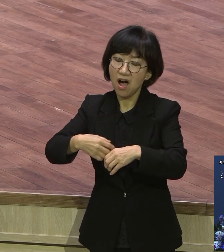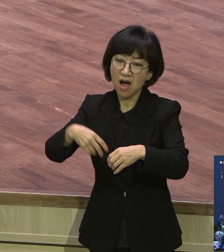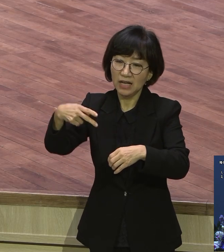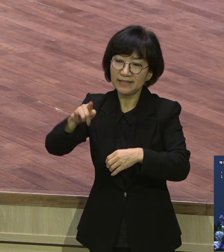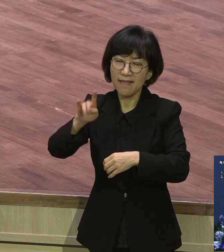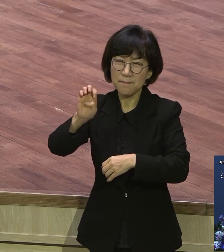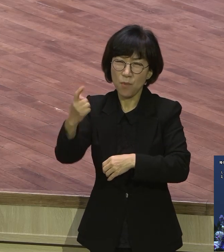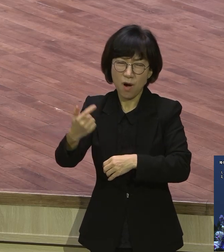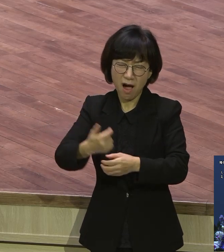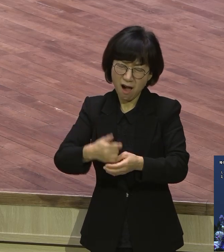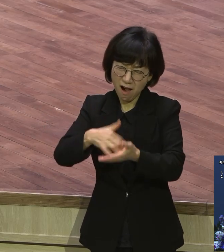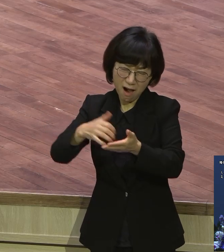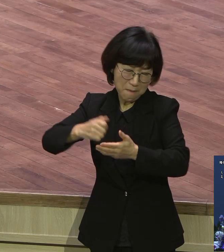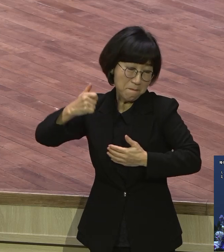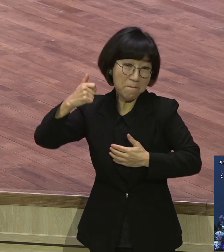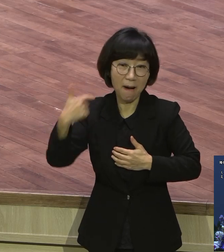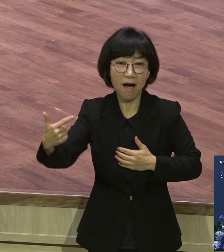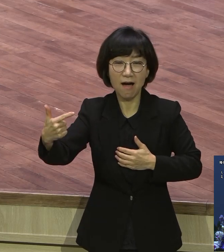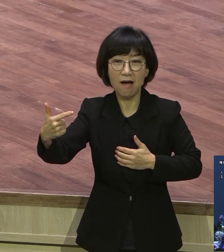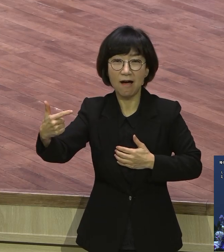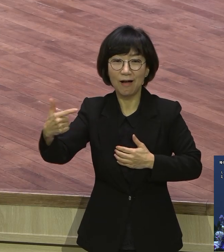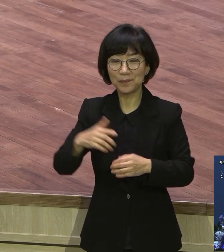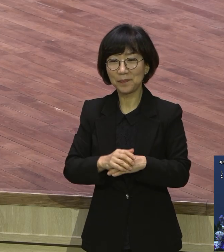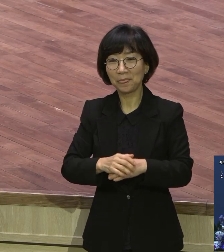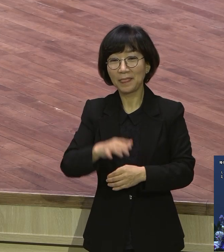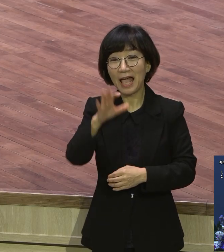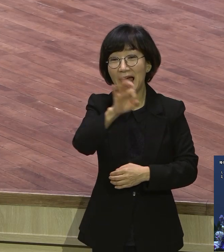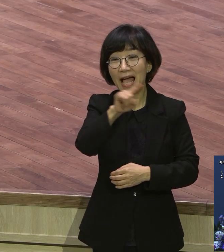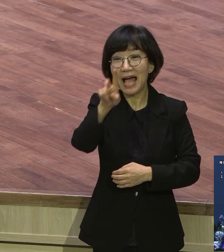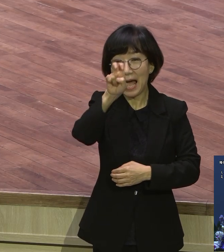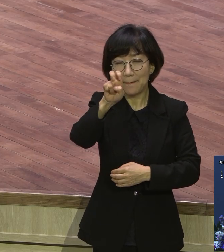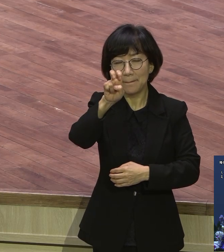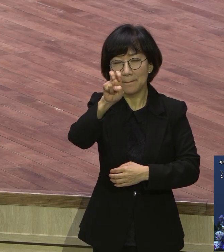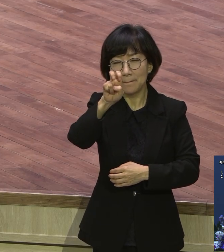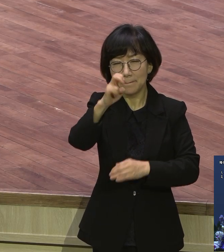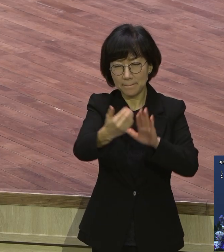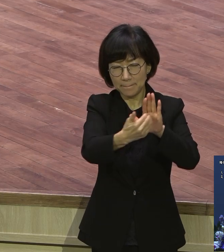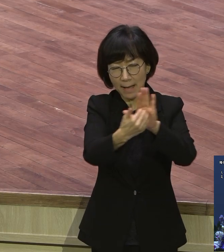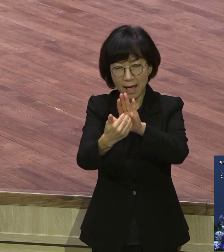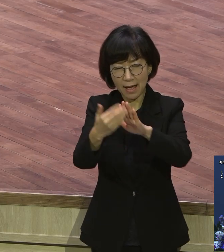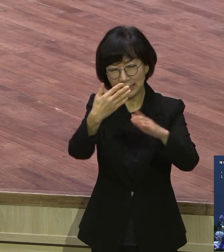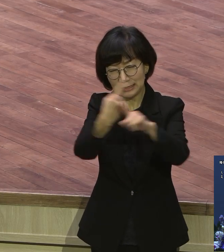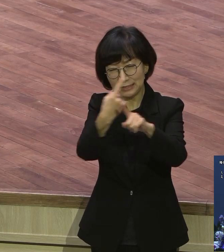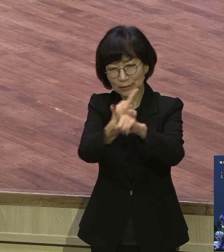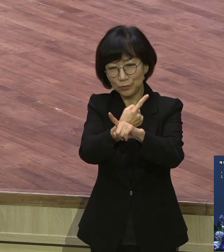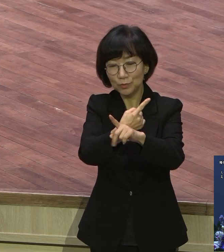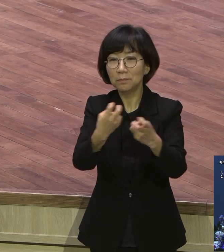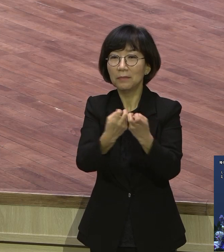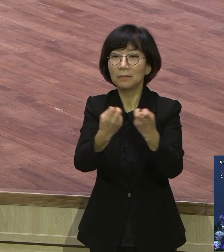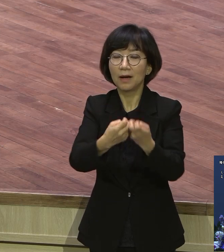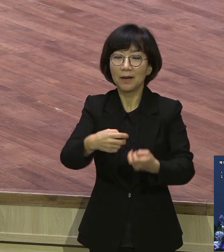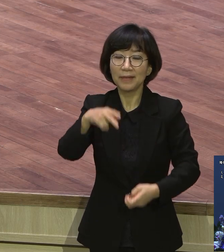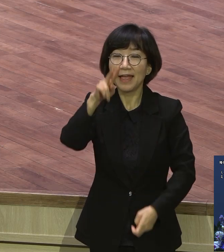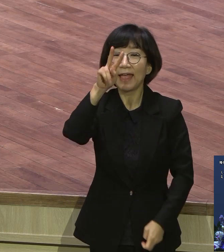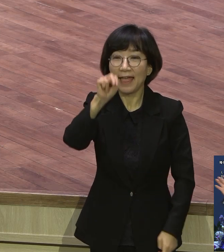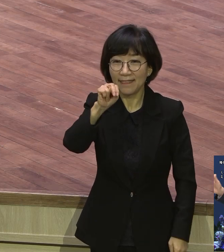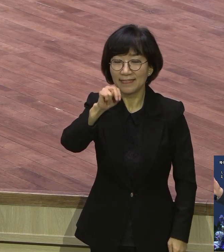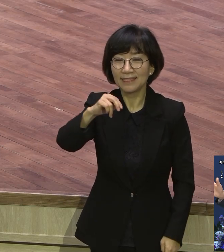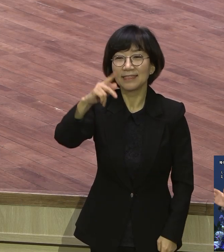최고 항암 치료제가 NK세포인데 감사 찬양하는 사람은 안 하는